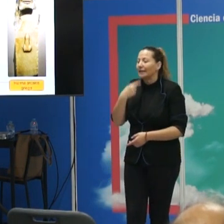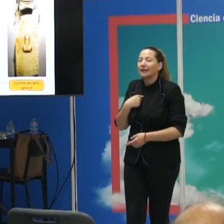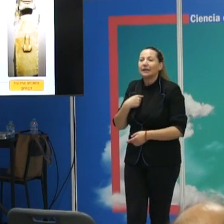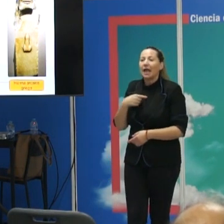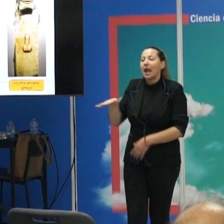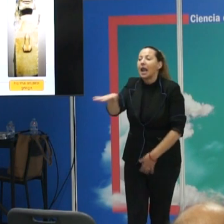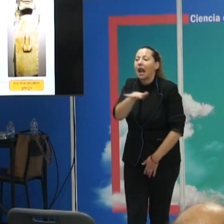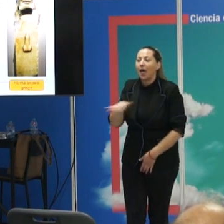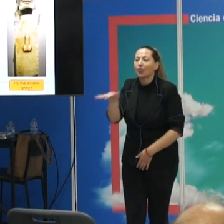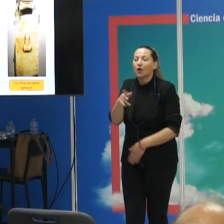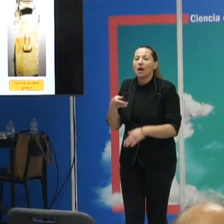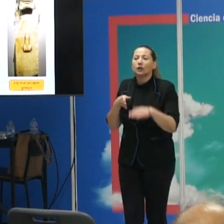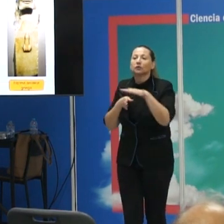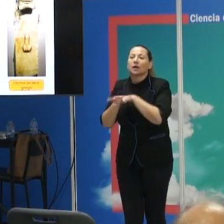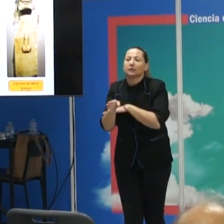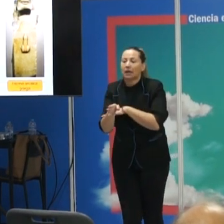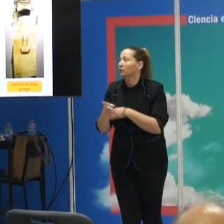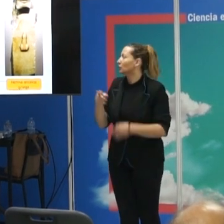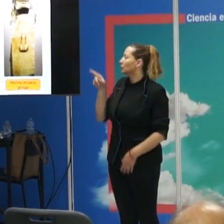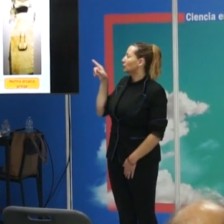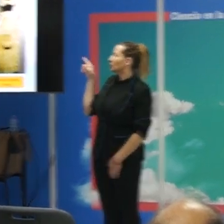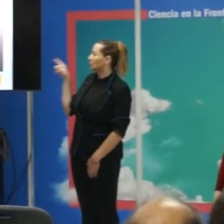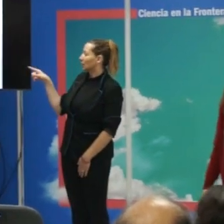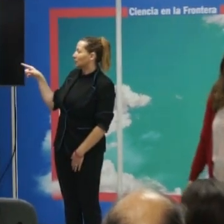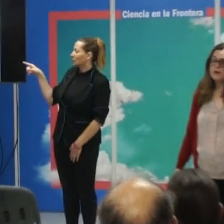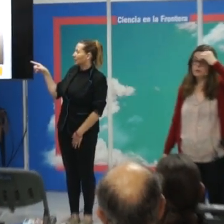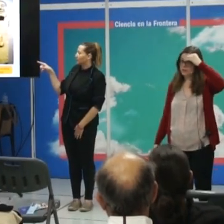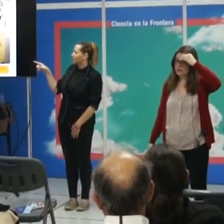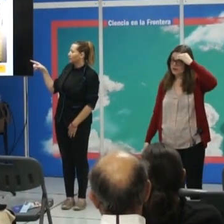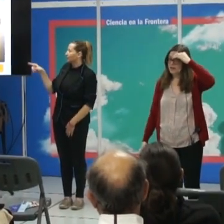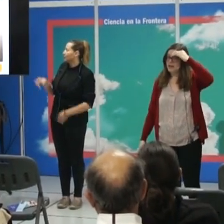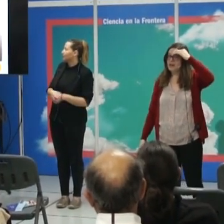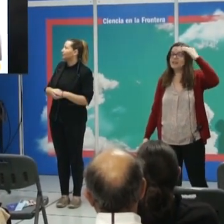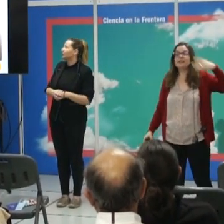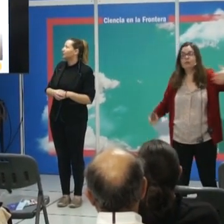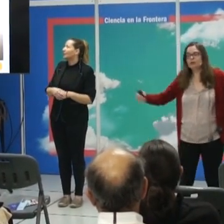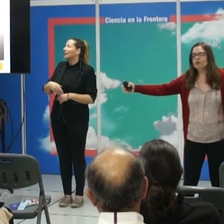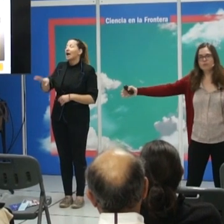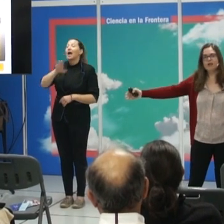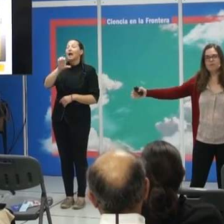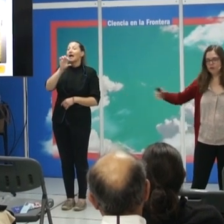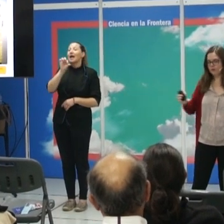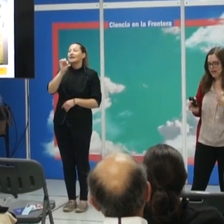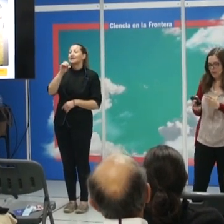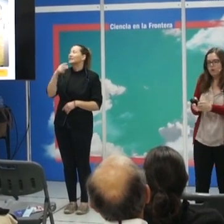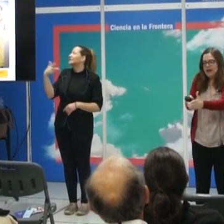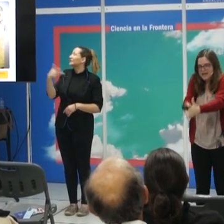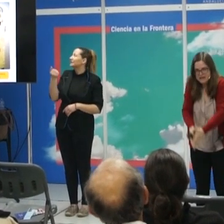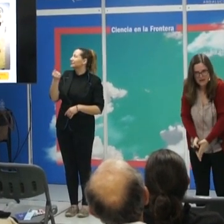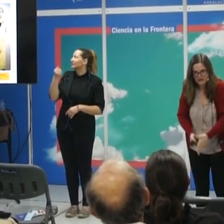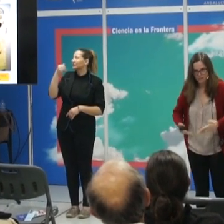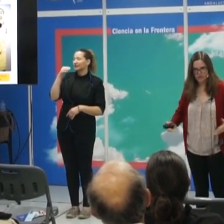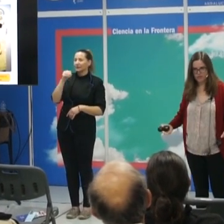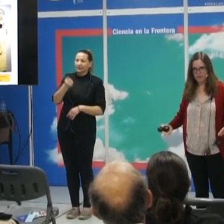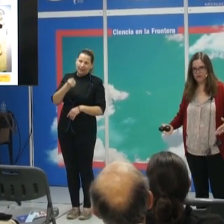Y esto es lo que ellos concebían como la Eshatia. Era el nombre que ellos le daban a la frontera. La Eshatia era un territorio muy amplio, no era una